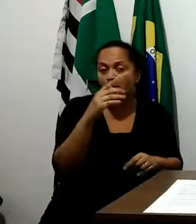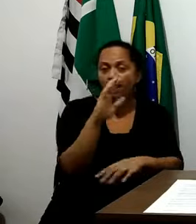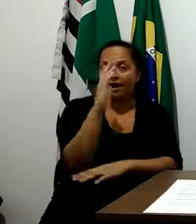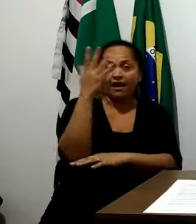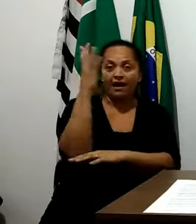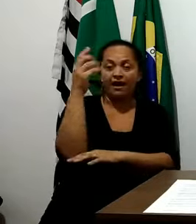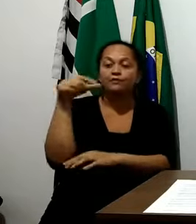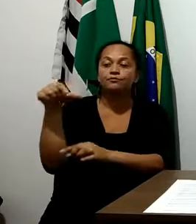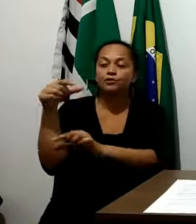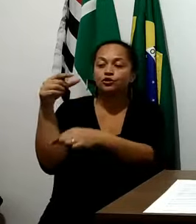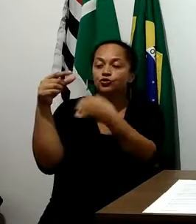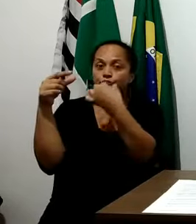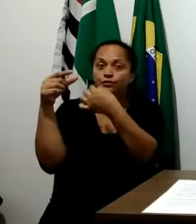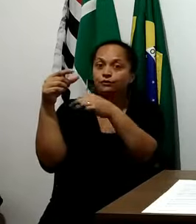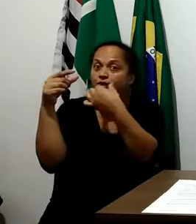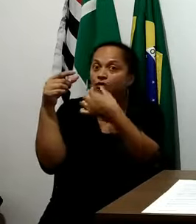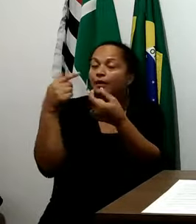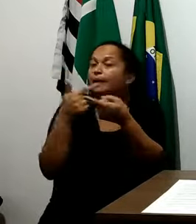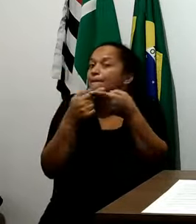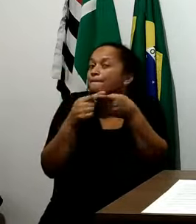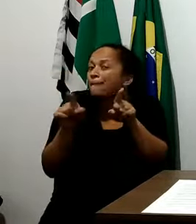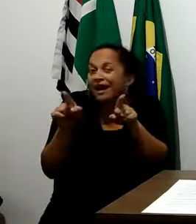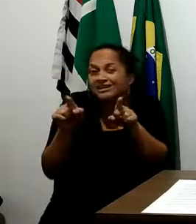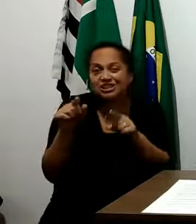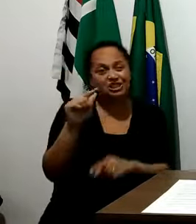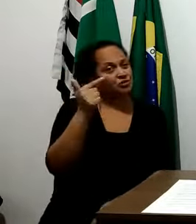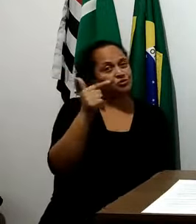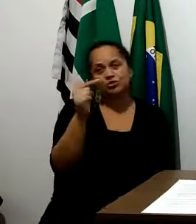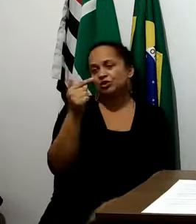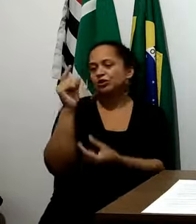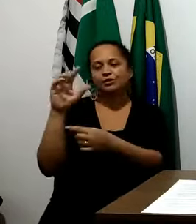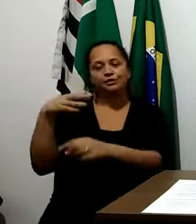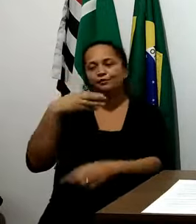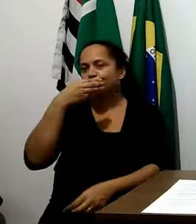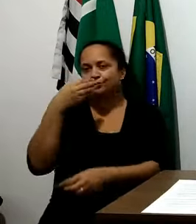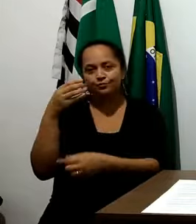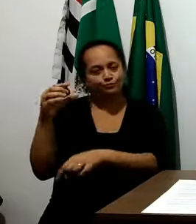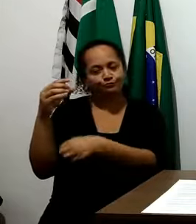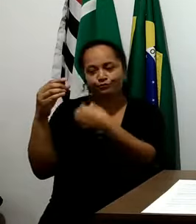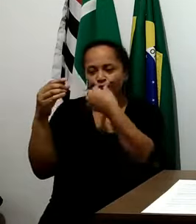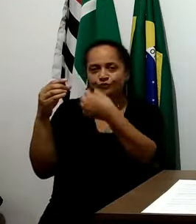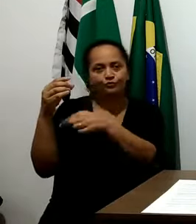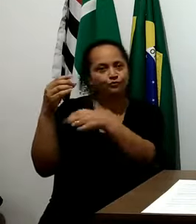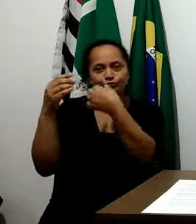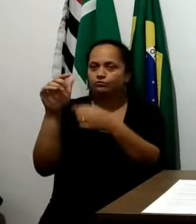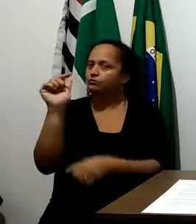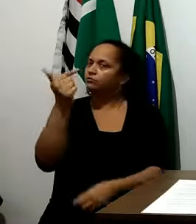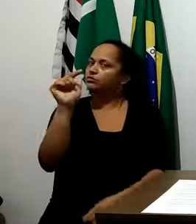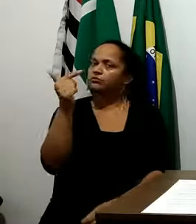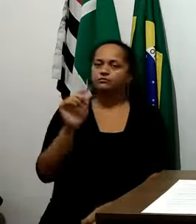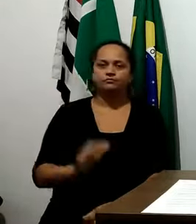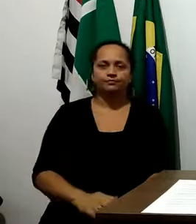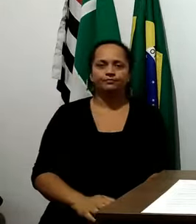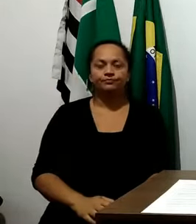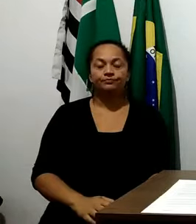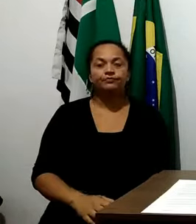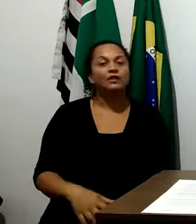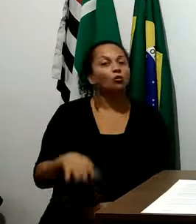dando fruto. Então, uma curiosidade que nós temos que entender. A